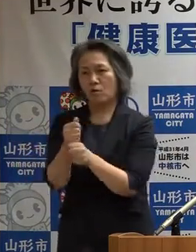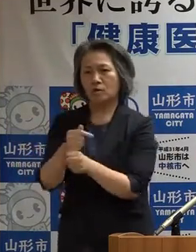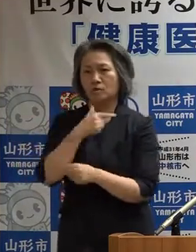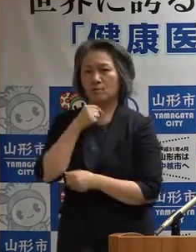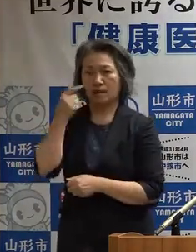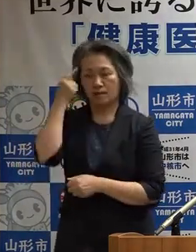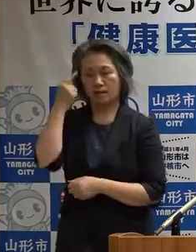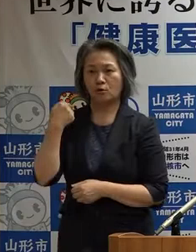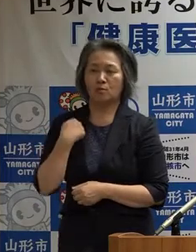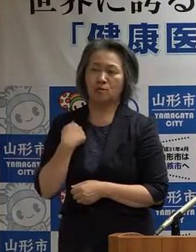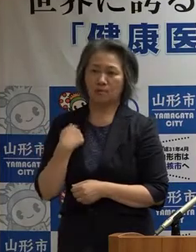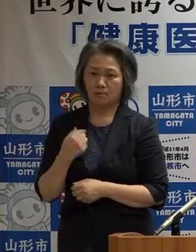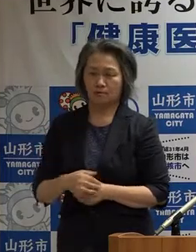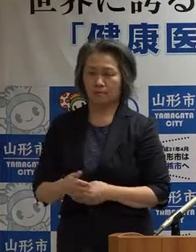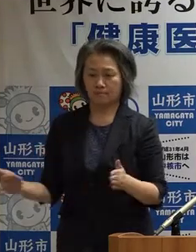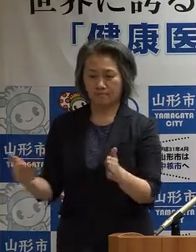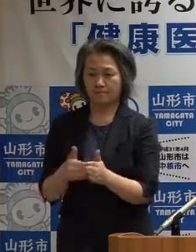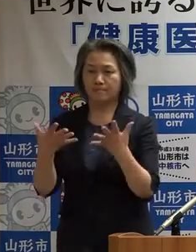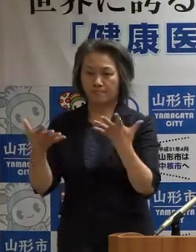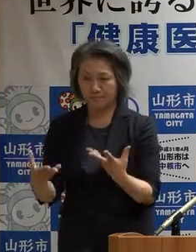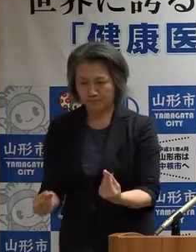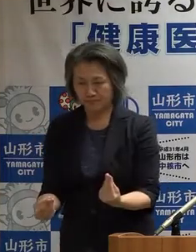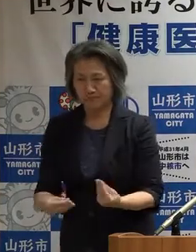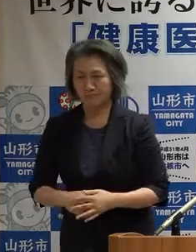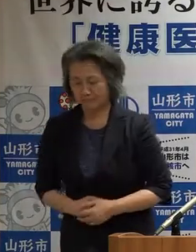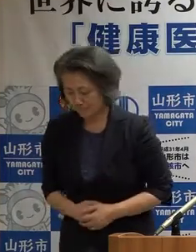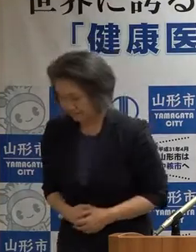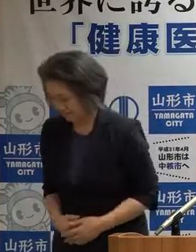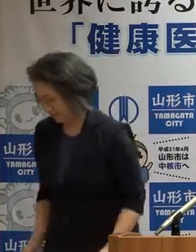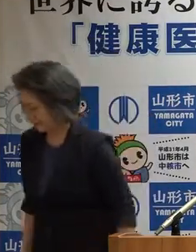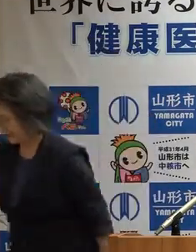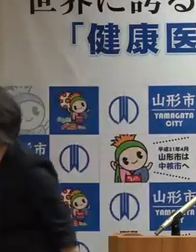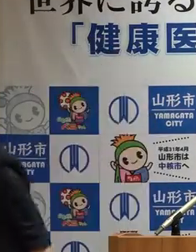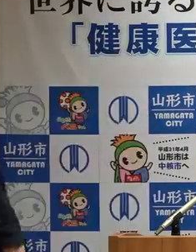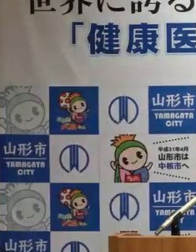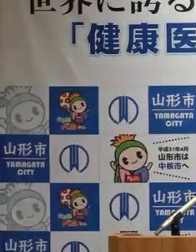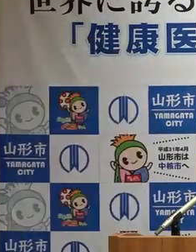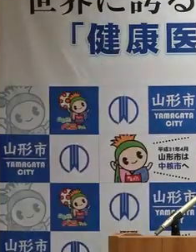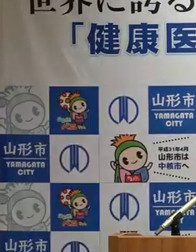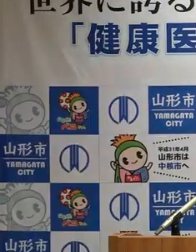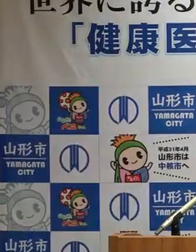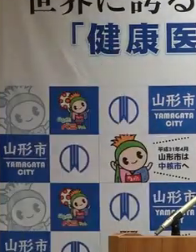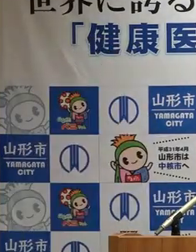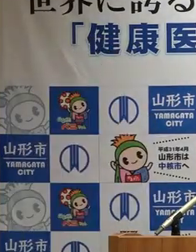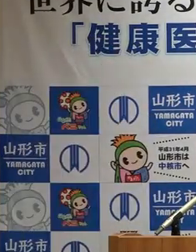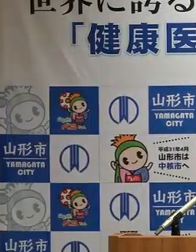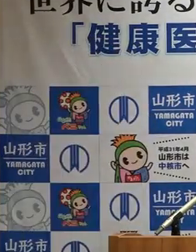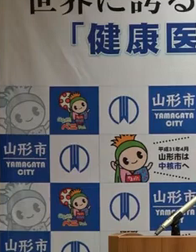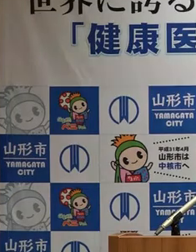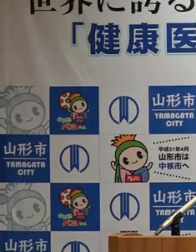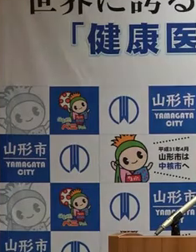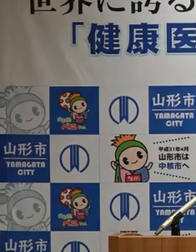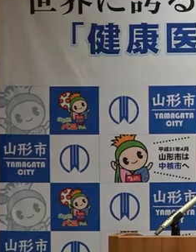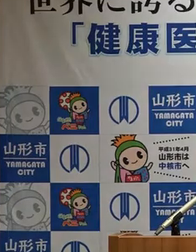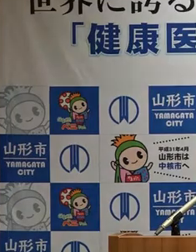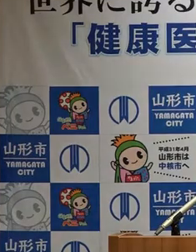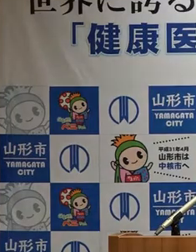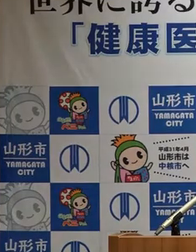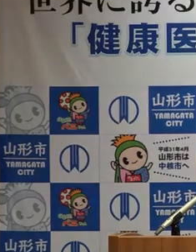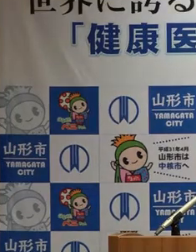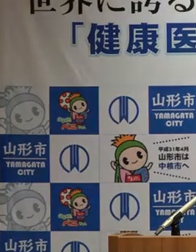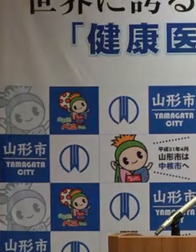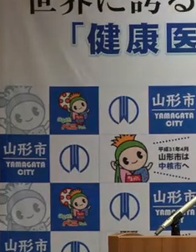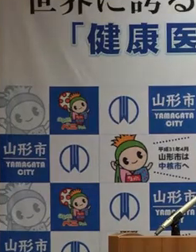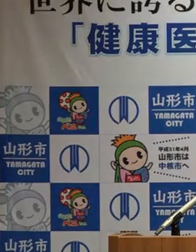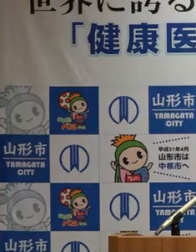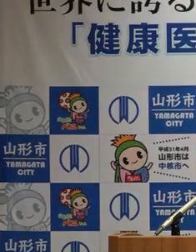えております。以上でございます。 それでは定例の案件につきまして質問を受けいた